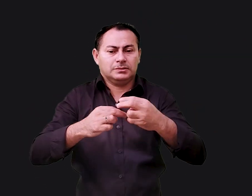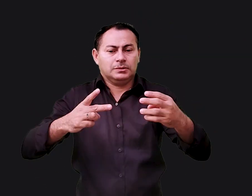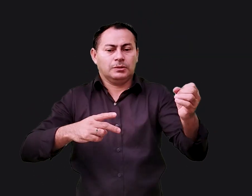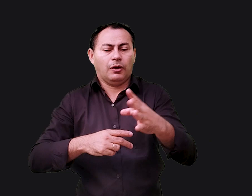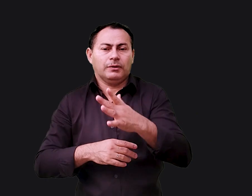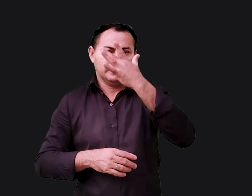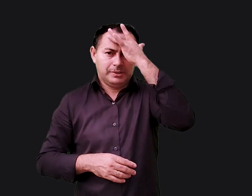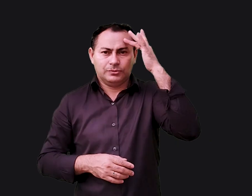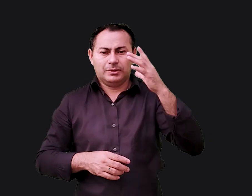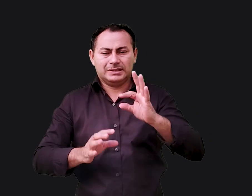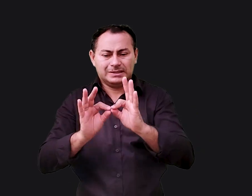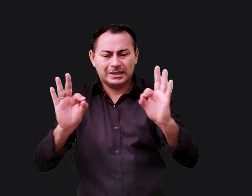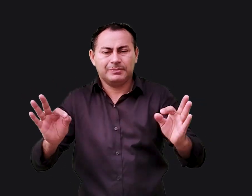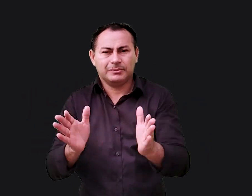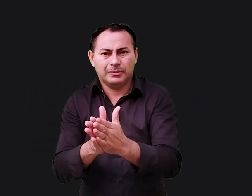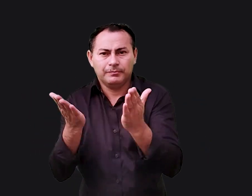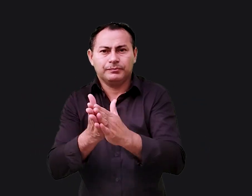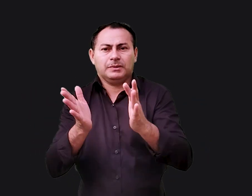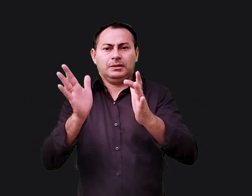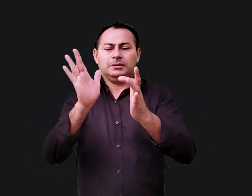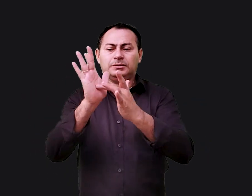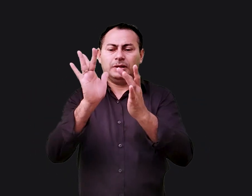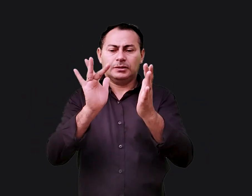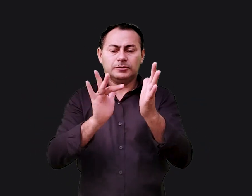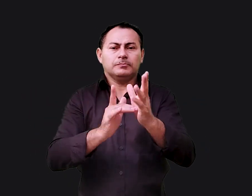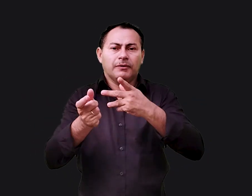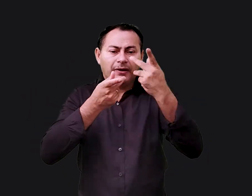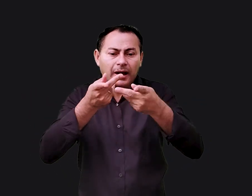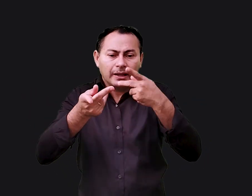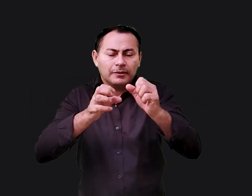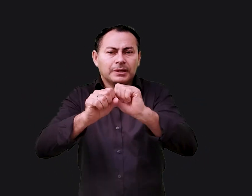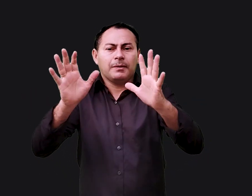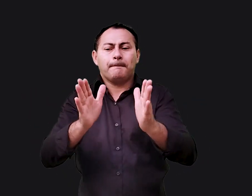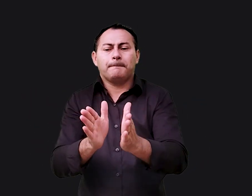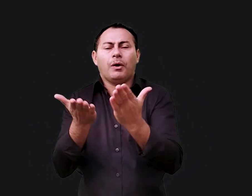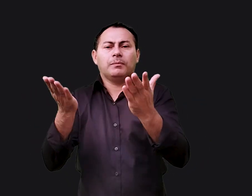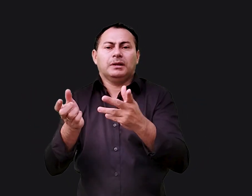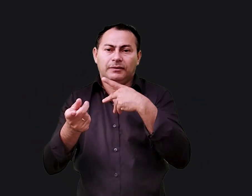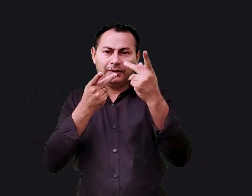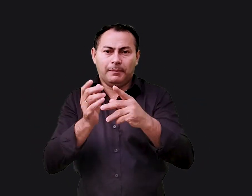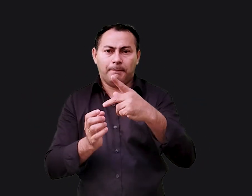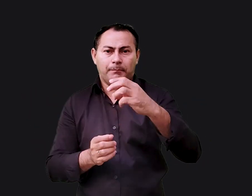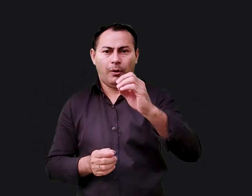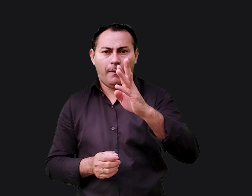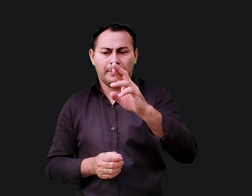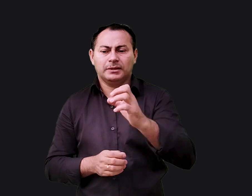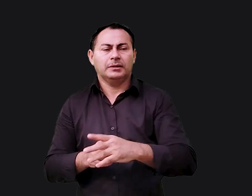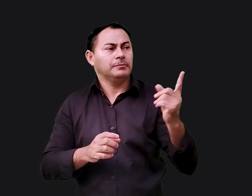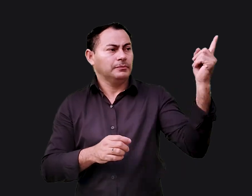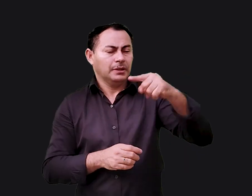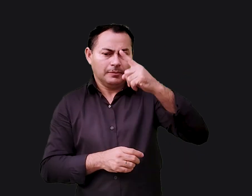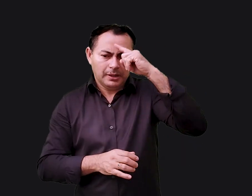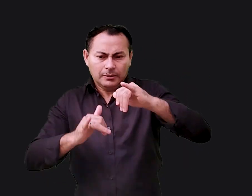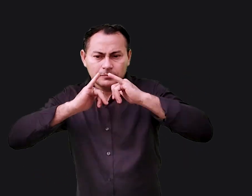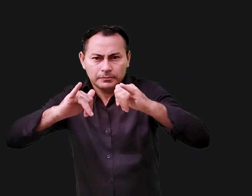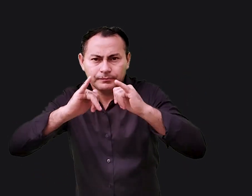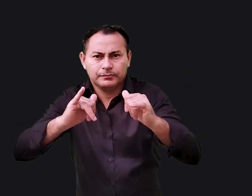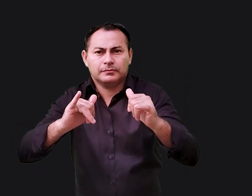Boas Novas as pobres Jesus deixa bem claro que quis dizer com pobres ele disse ele me enviou para